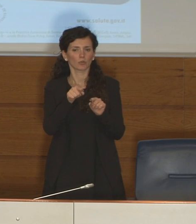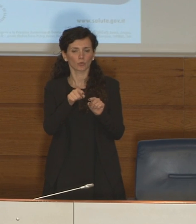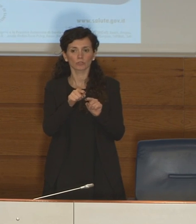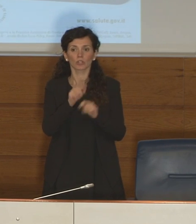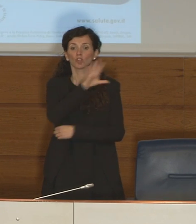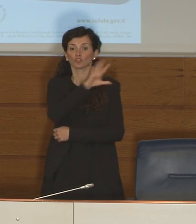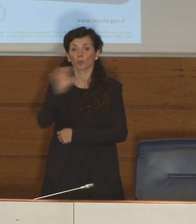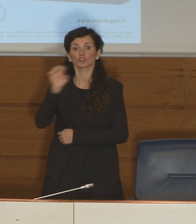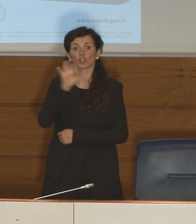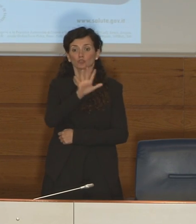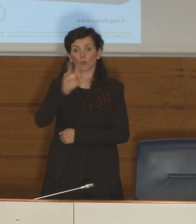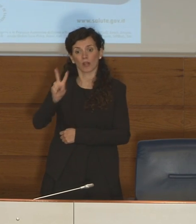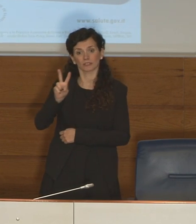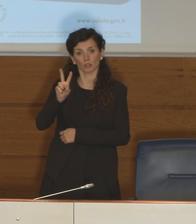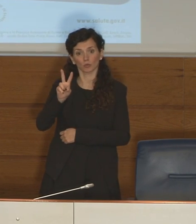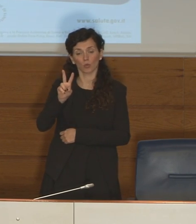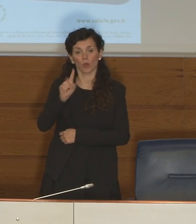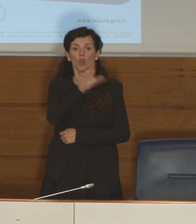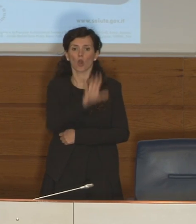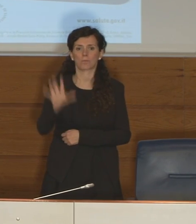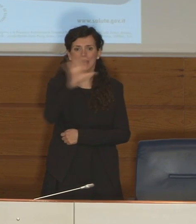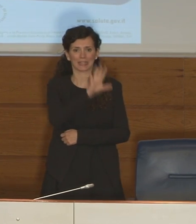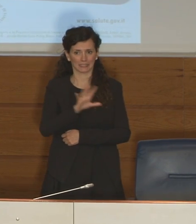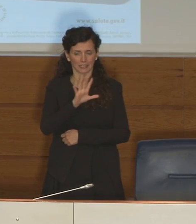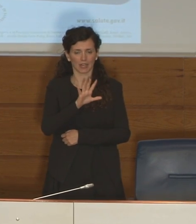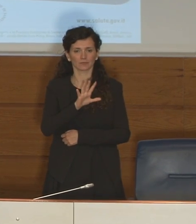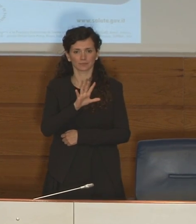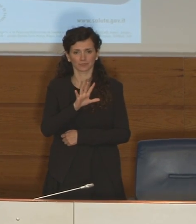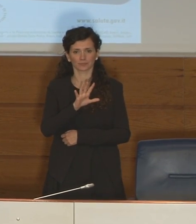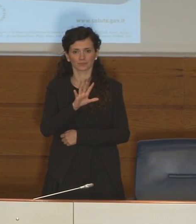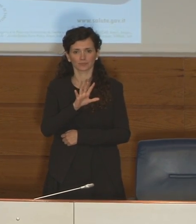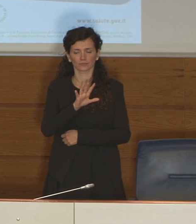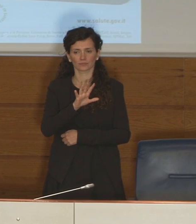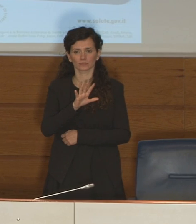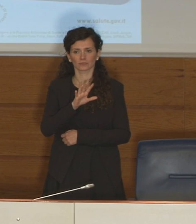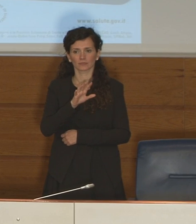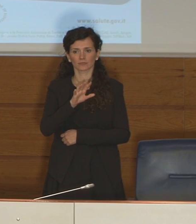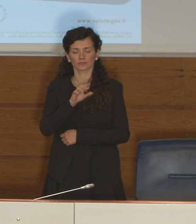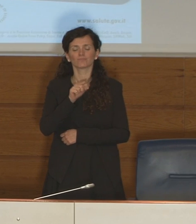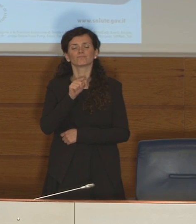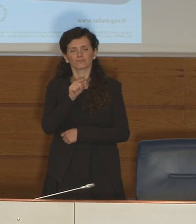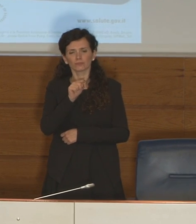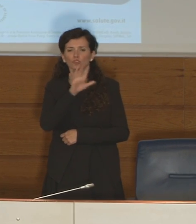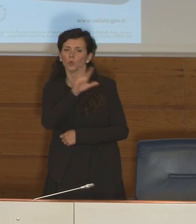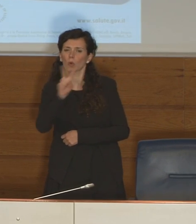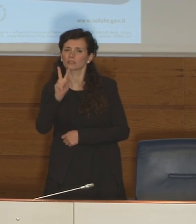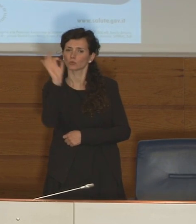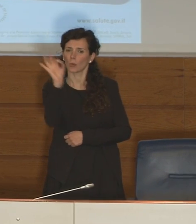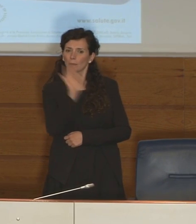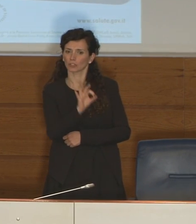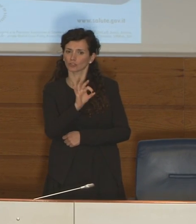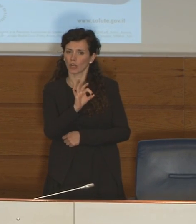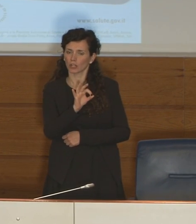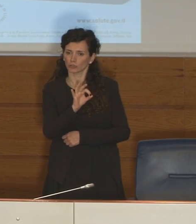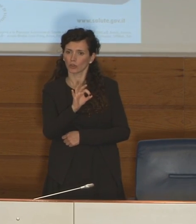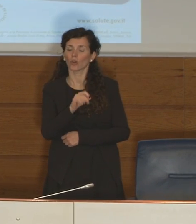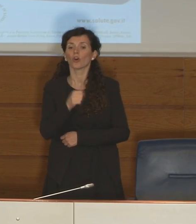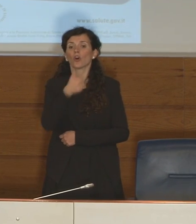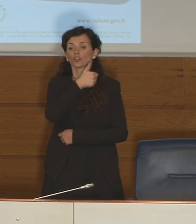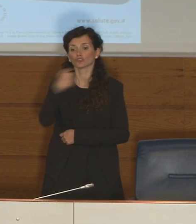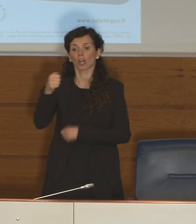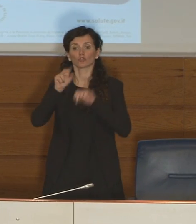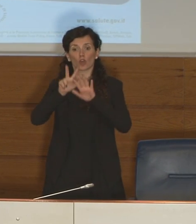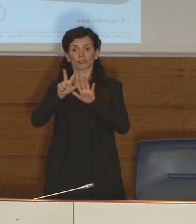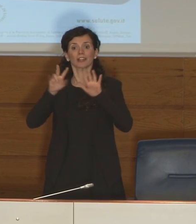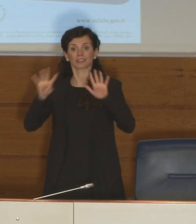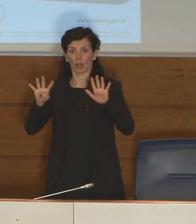552 in totale nella lombardia pari al 52 per cento del totale 189